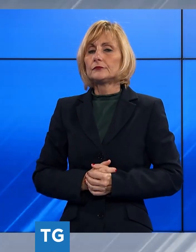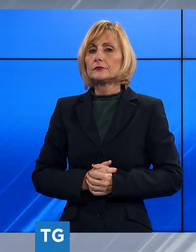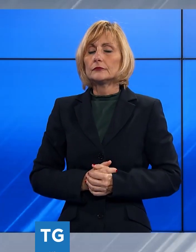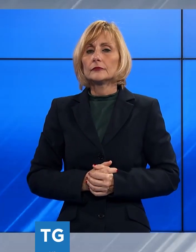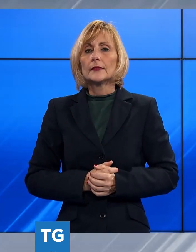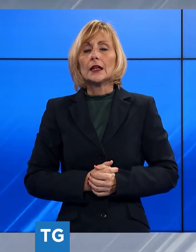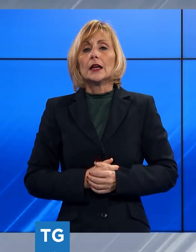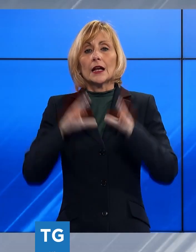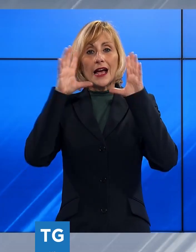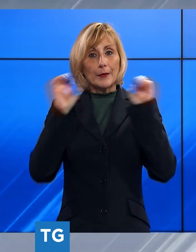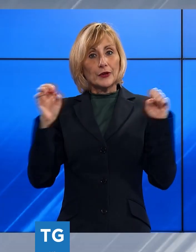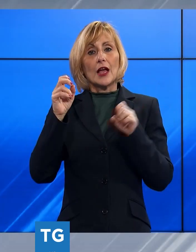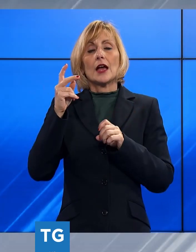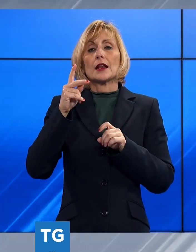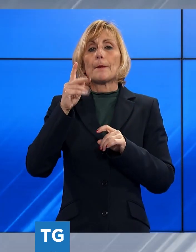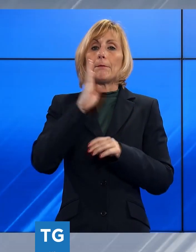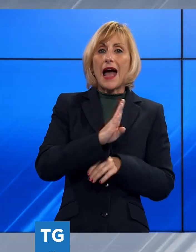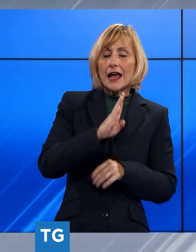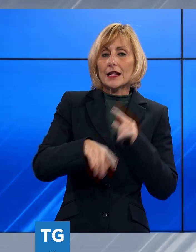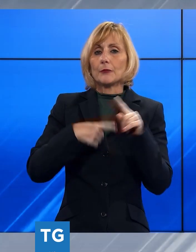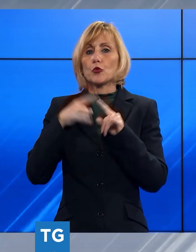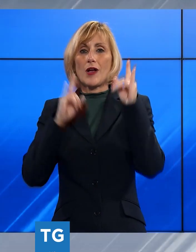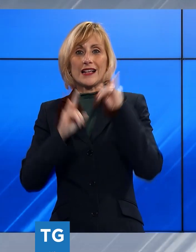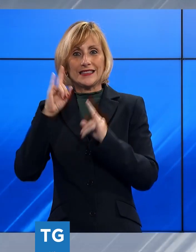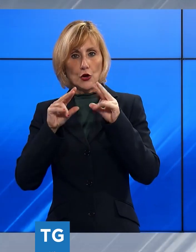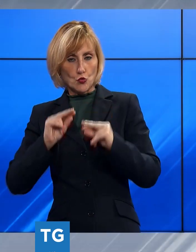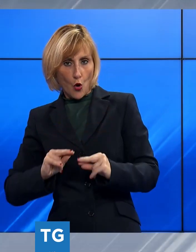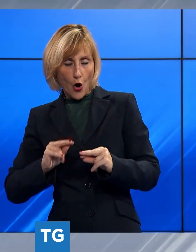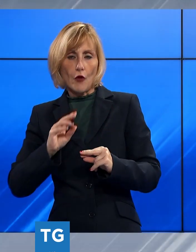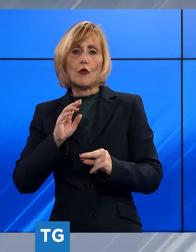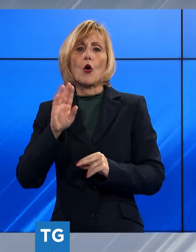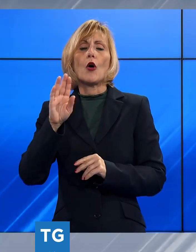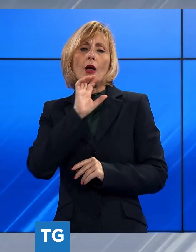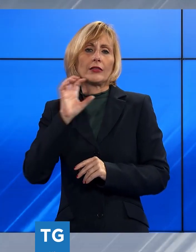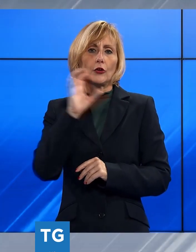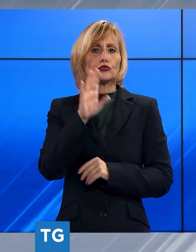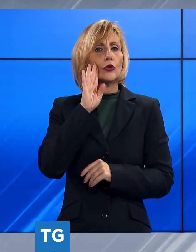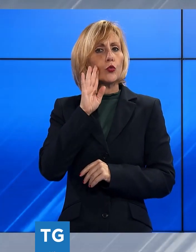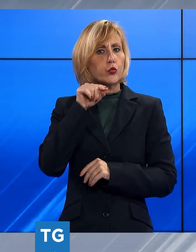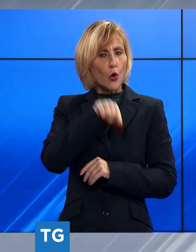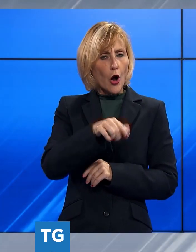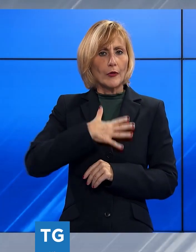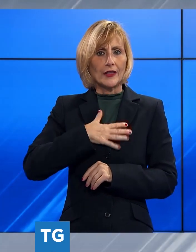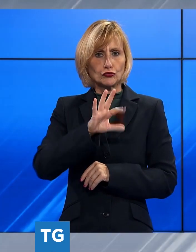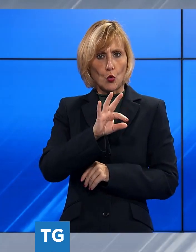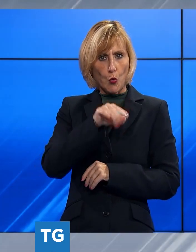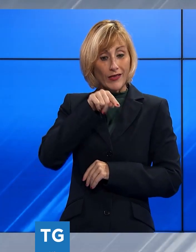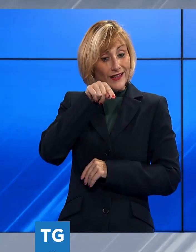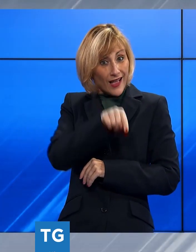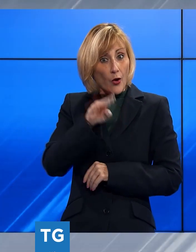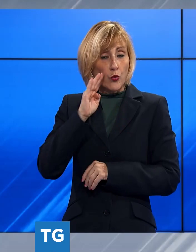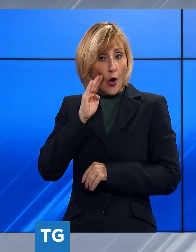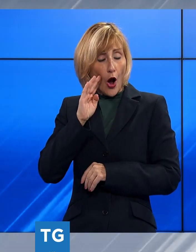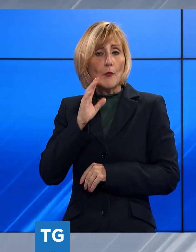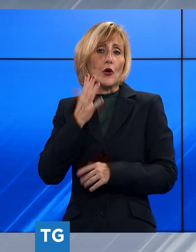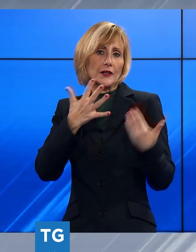i carabinieri di Barga e Castelnuovo hanno denunciato un cinquantenne versiliese ritenuto responsabile del tentato incendio di un'auto